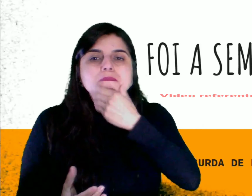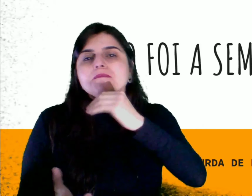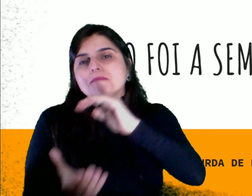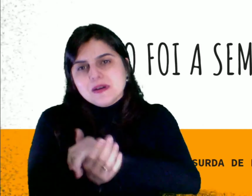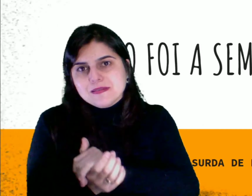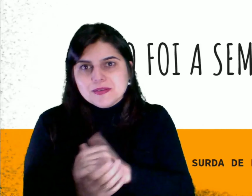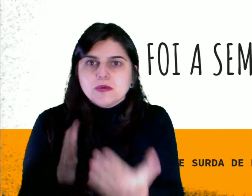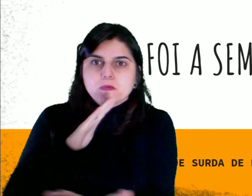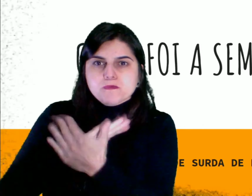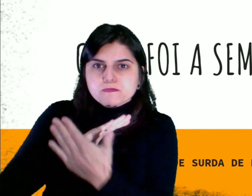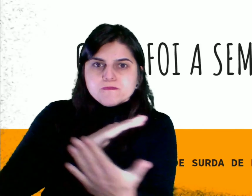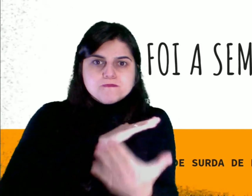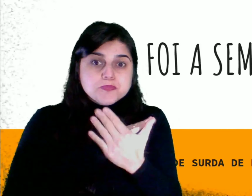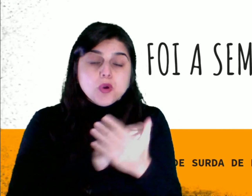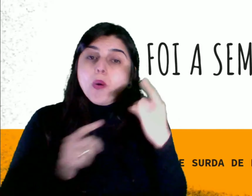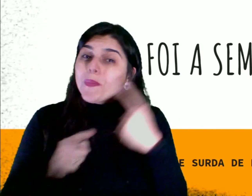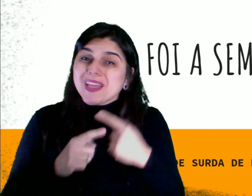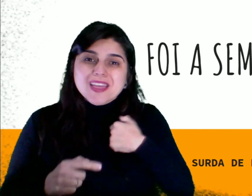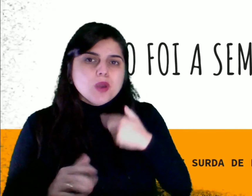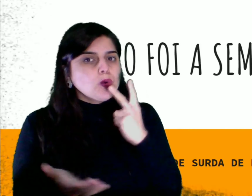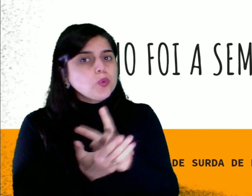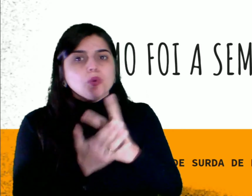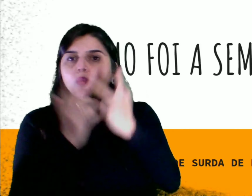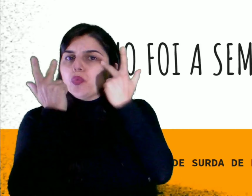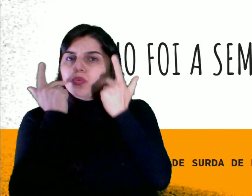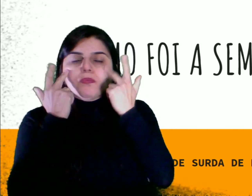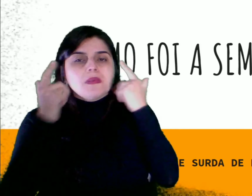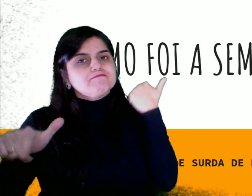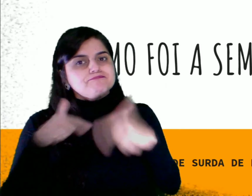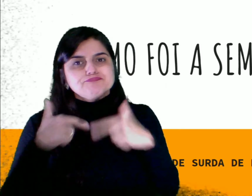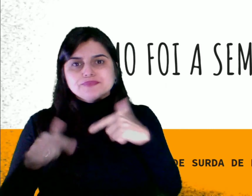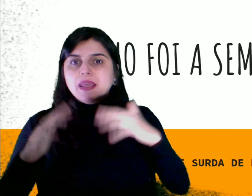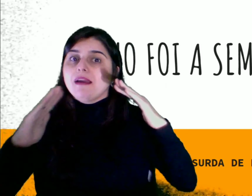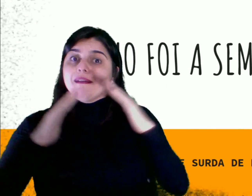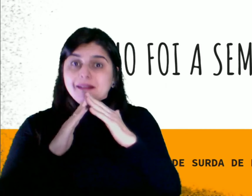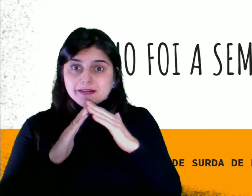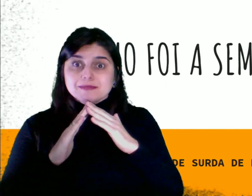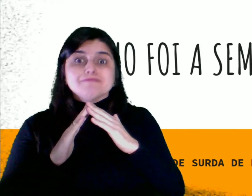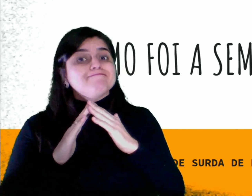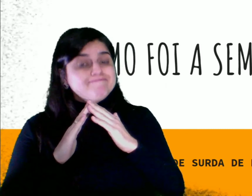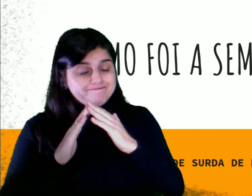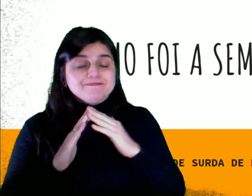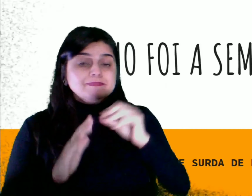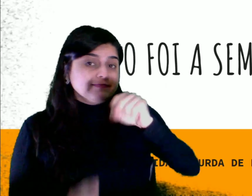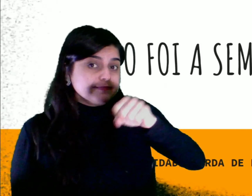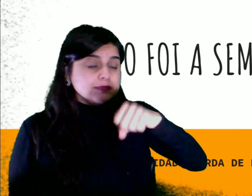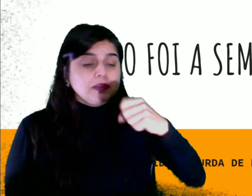minha sogra, meu marido, que podem estar me ajudando, né? Com esse momento de estar